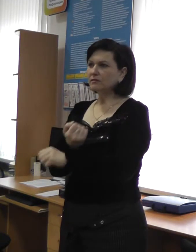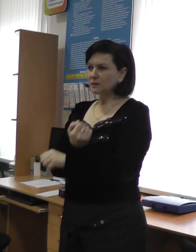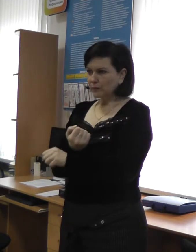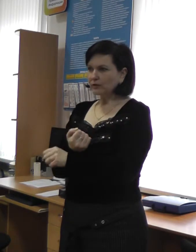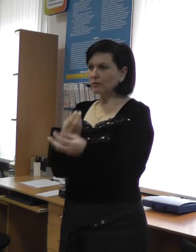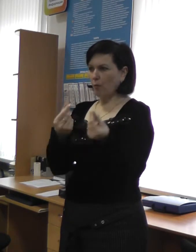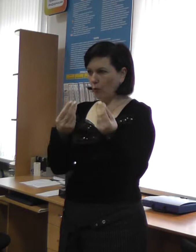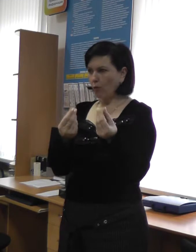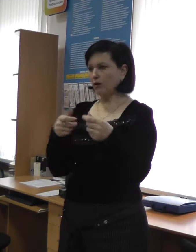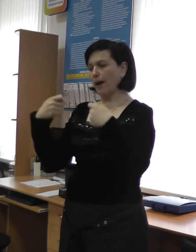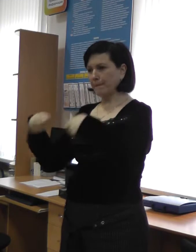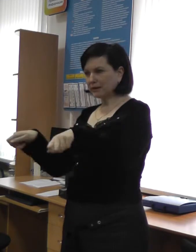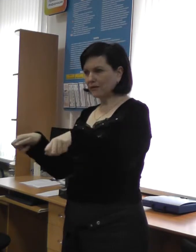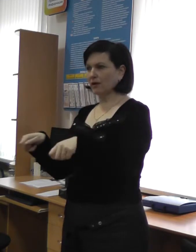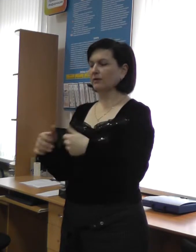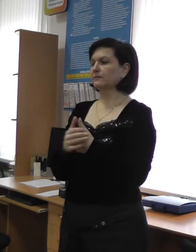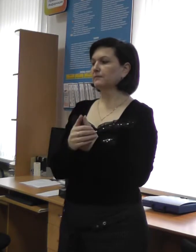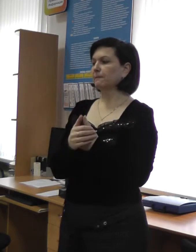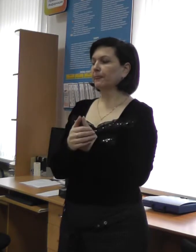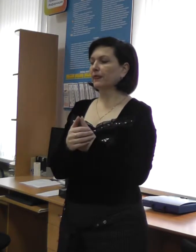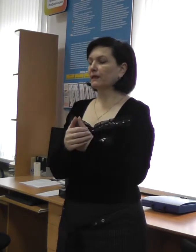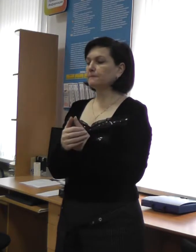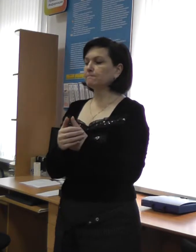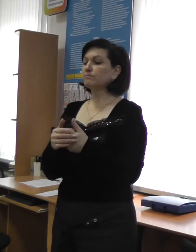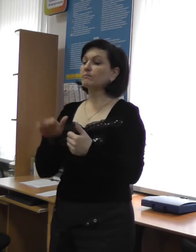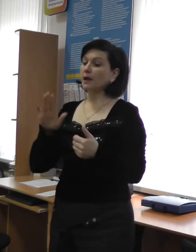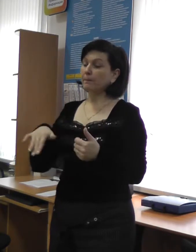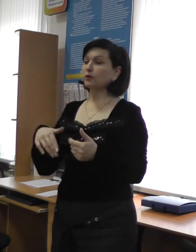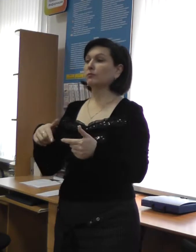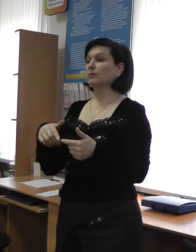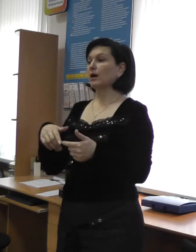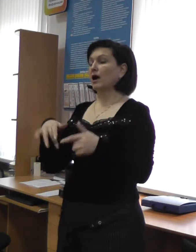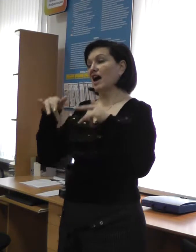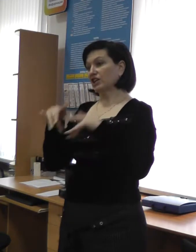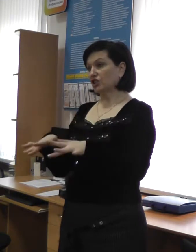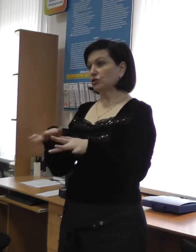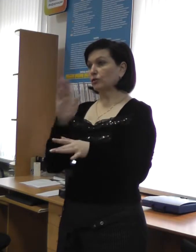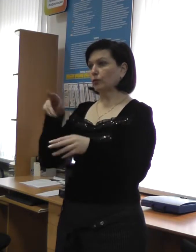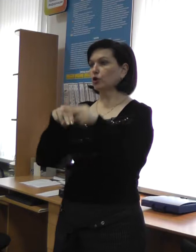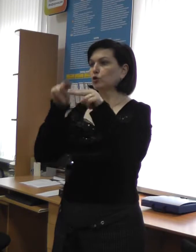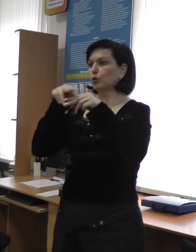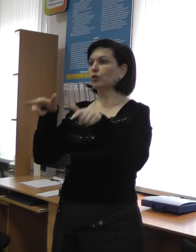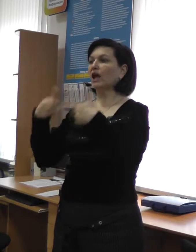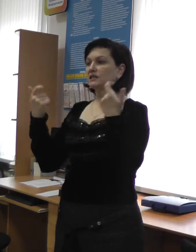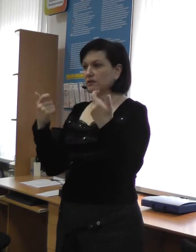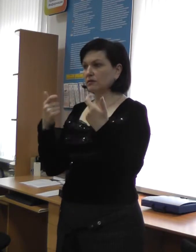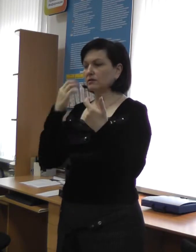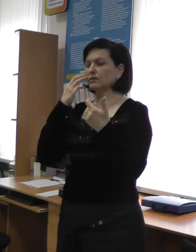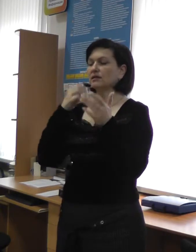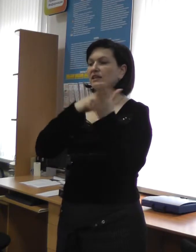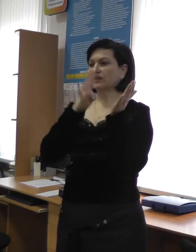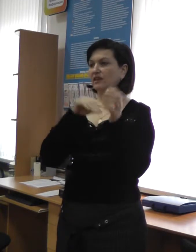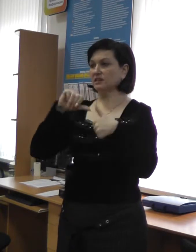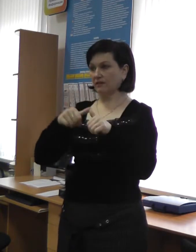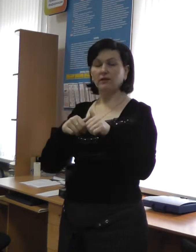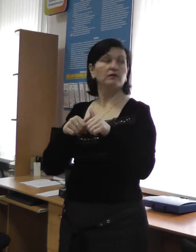комиссионерства. Позже Алексей Найтаки взялся за гостиничное дело. С конца 20-х годов 19-го столетия на